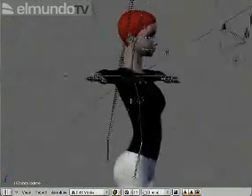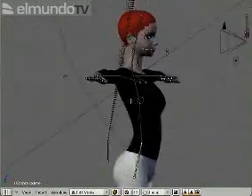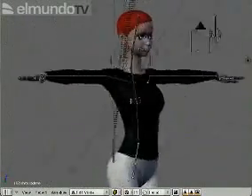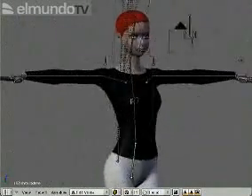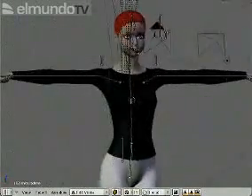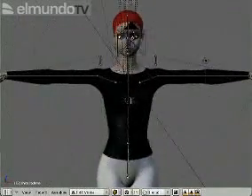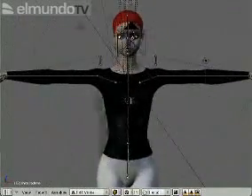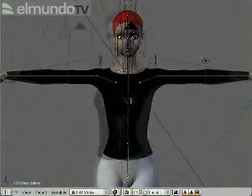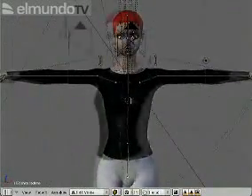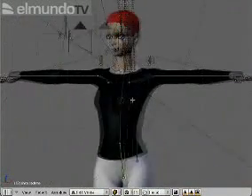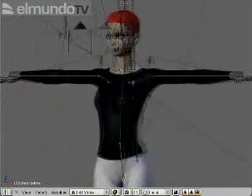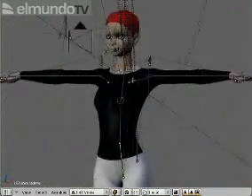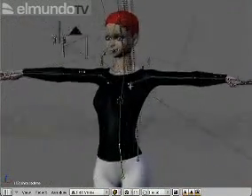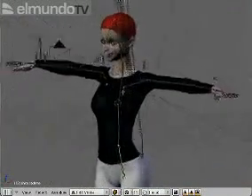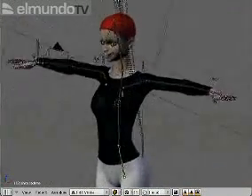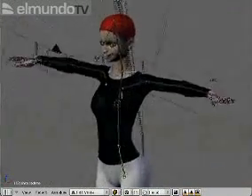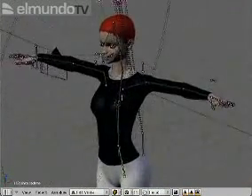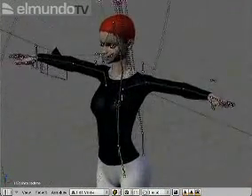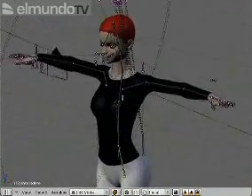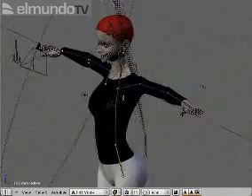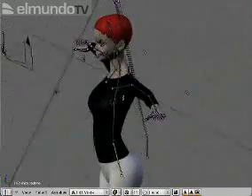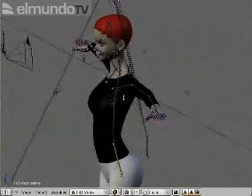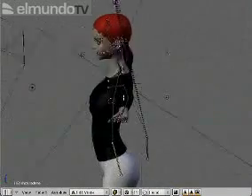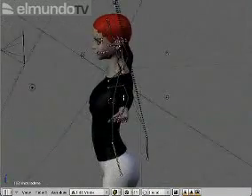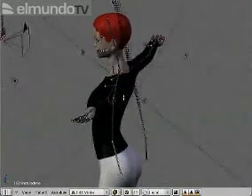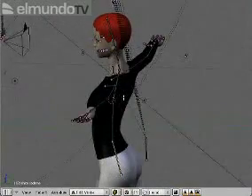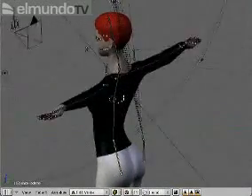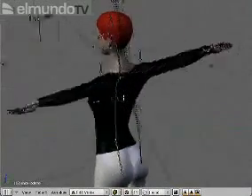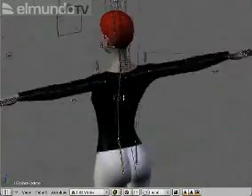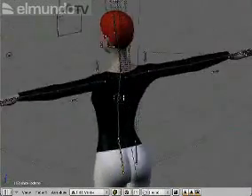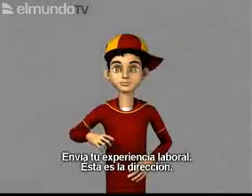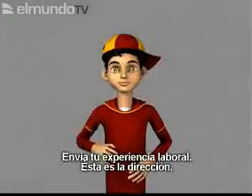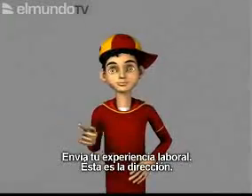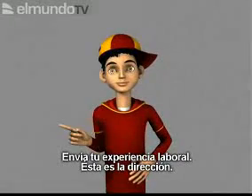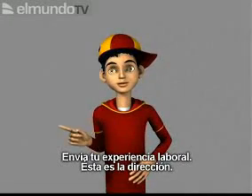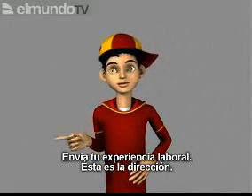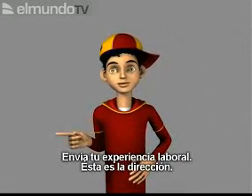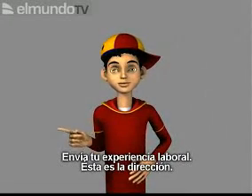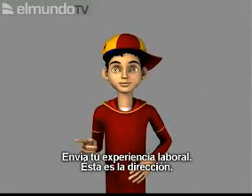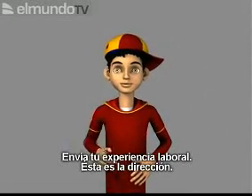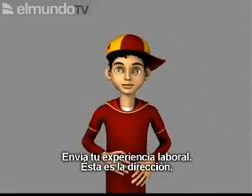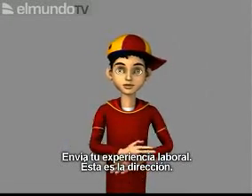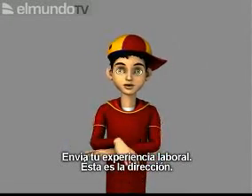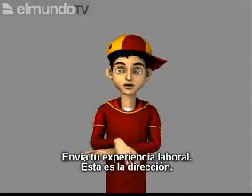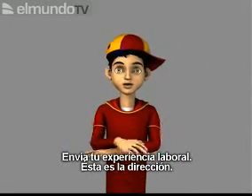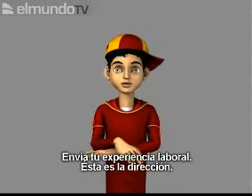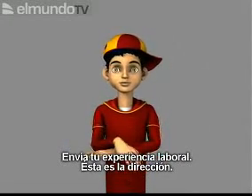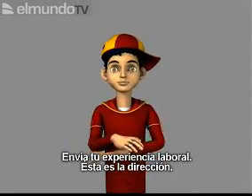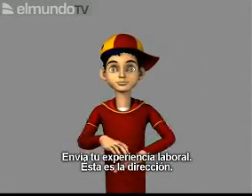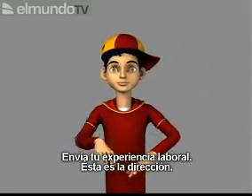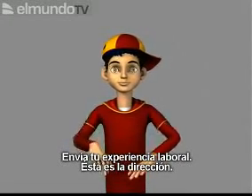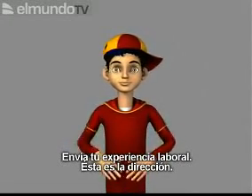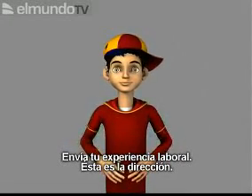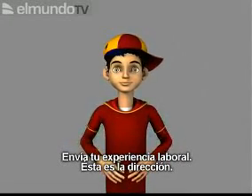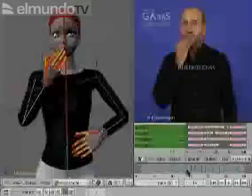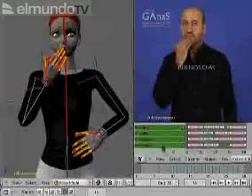la piel que se desee en un momento si se quiere cambiar de avatar por alguna razón, porque son mensajes orientados a niños o personas mayores.